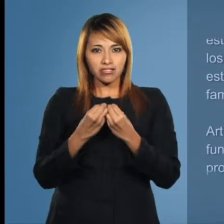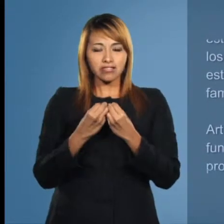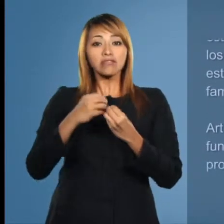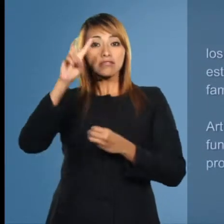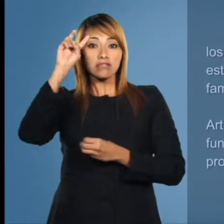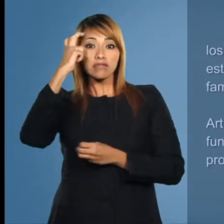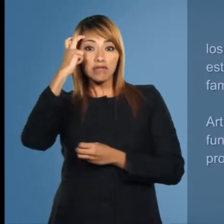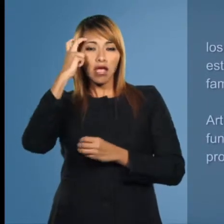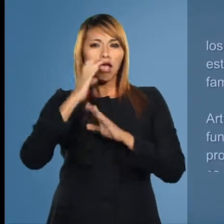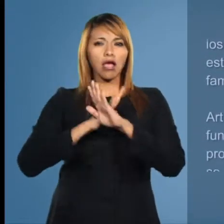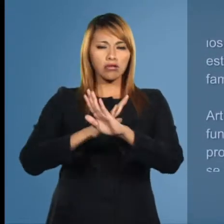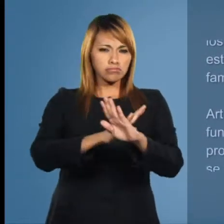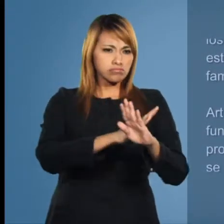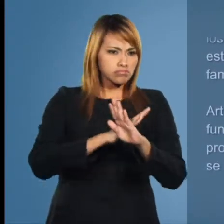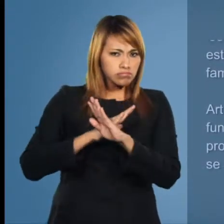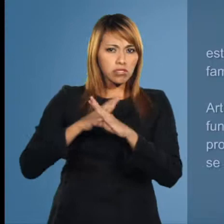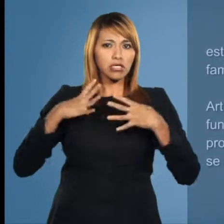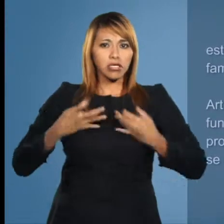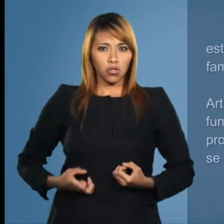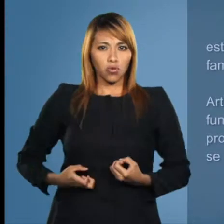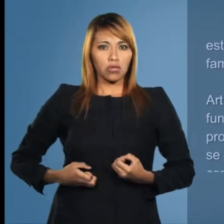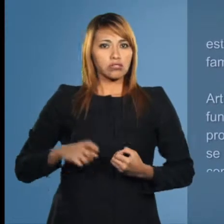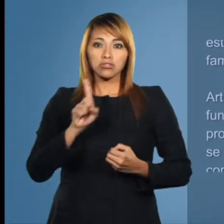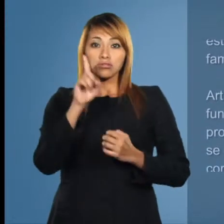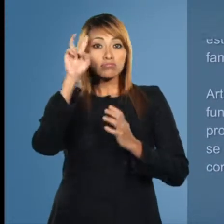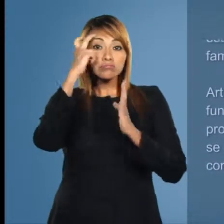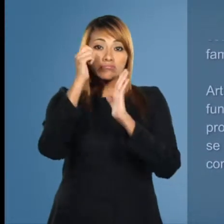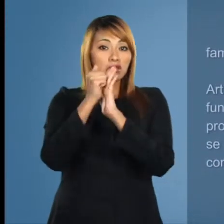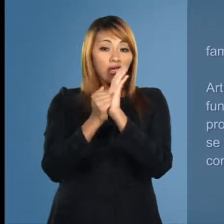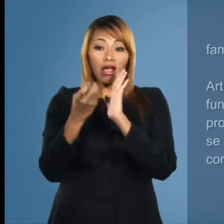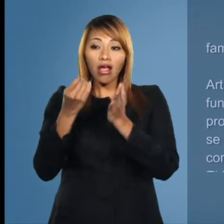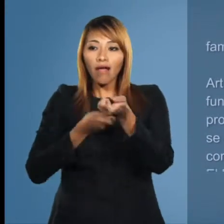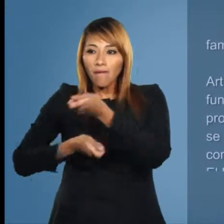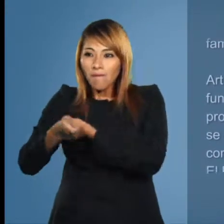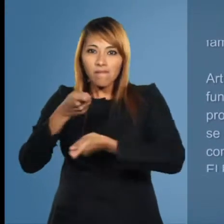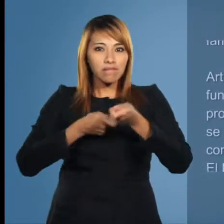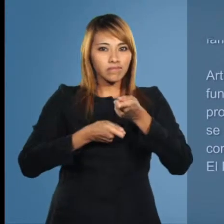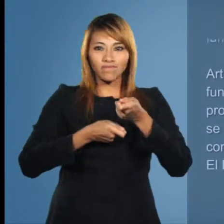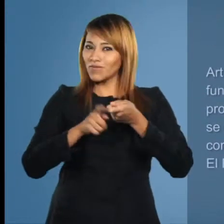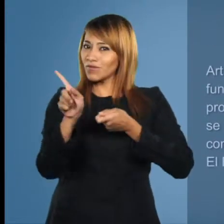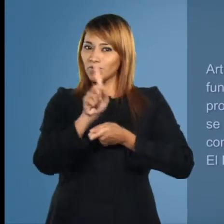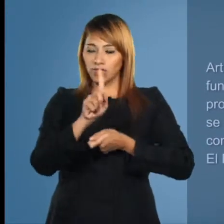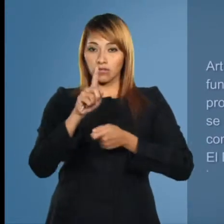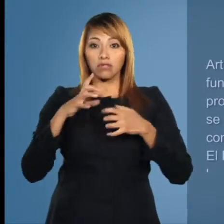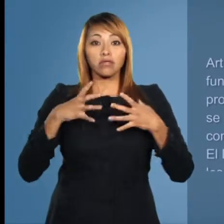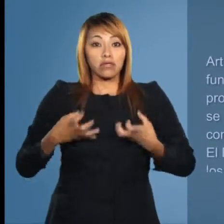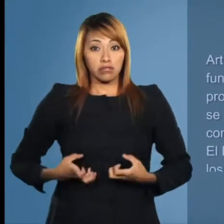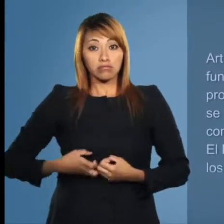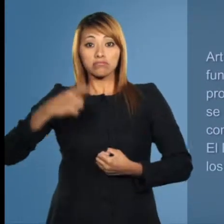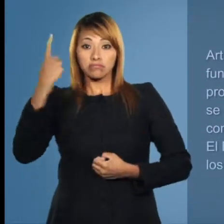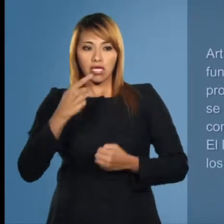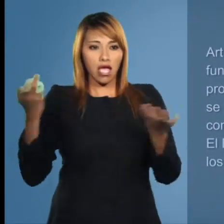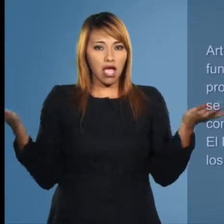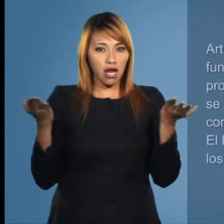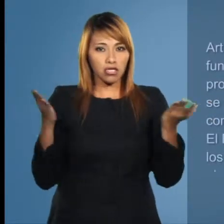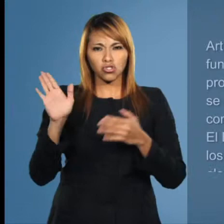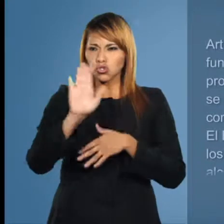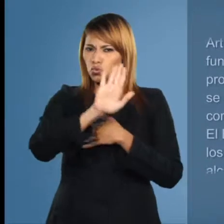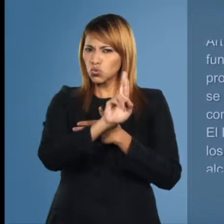del Estado y no se considera artículo de comercio. El Estado empleará todos los recursos que estén a su alcance